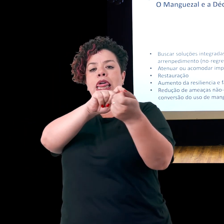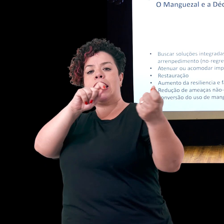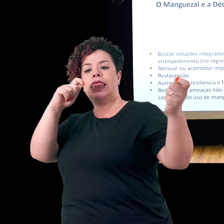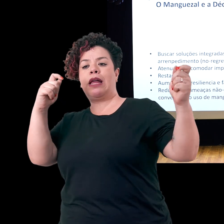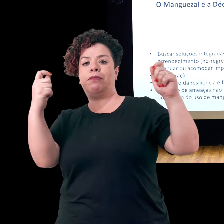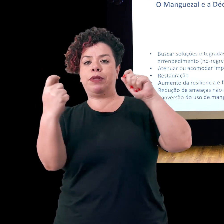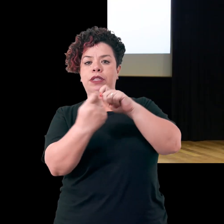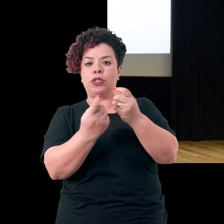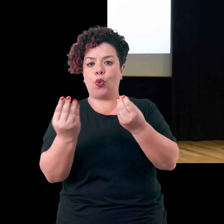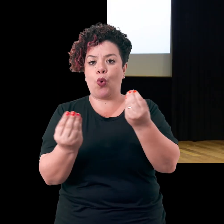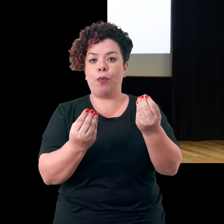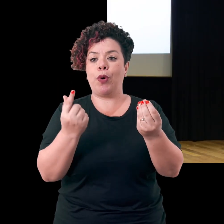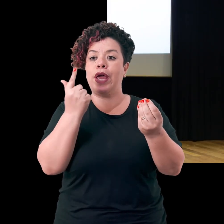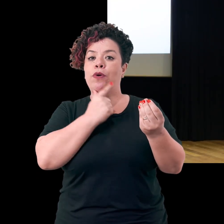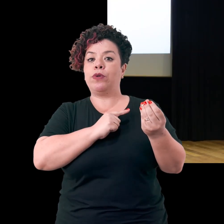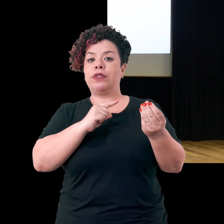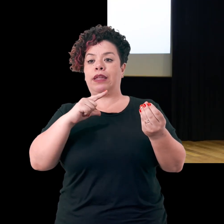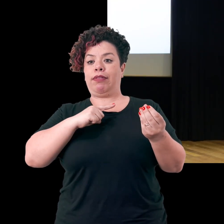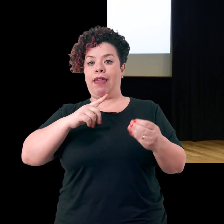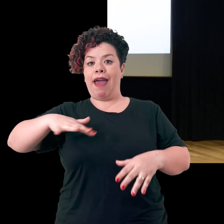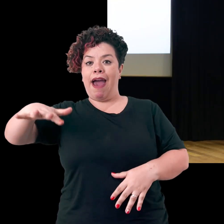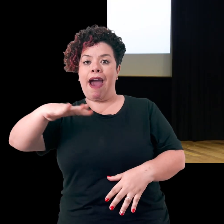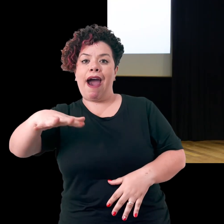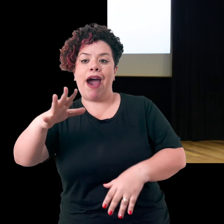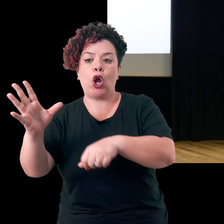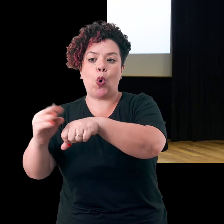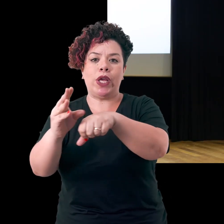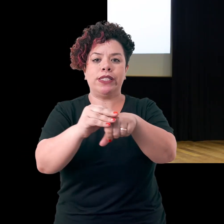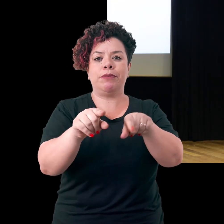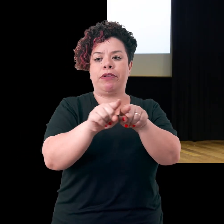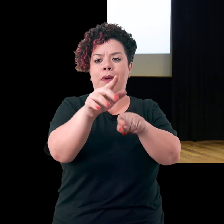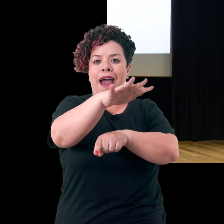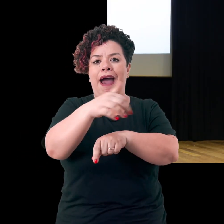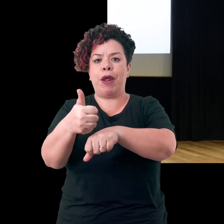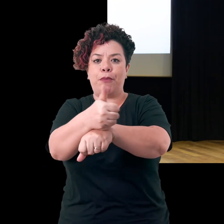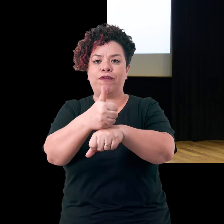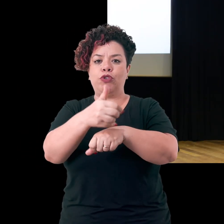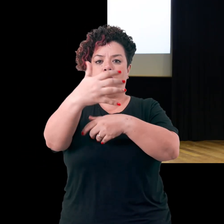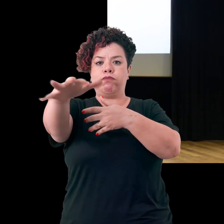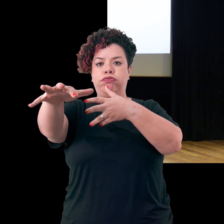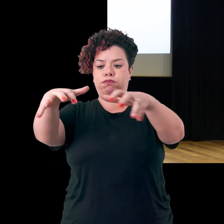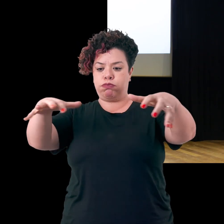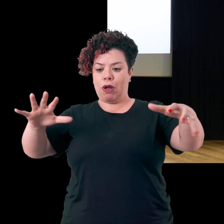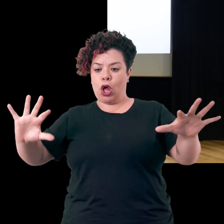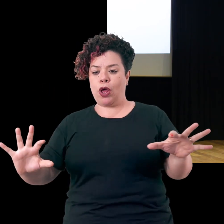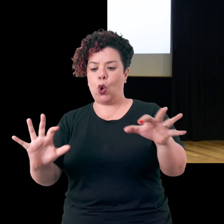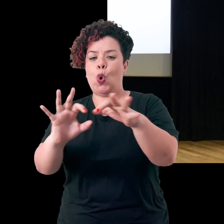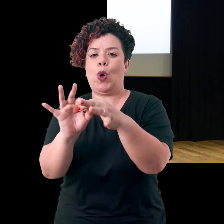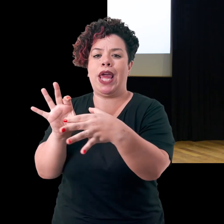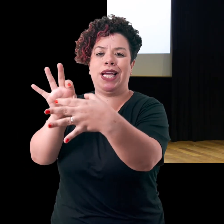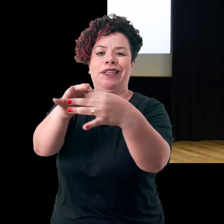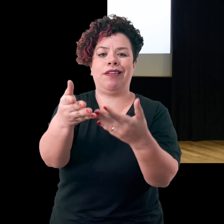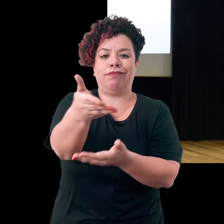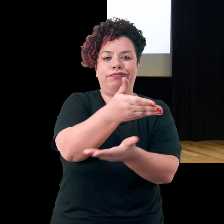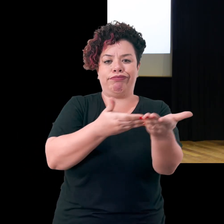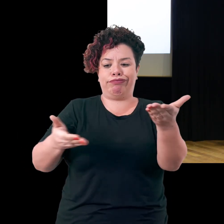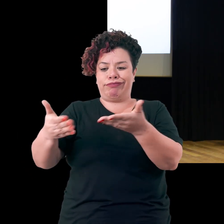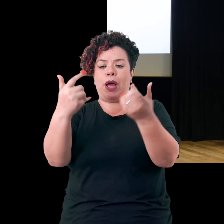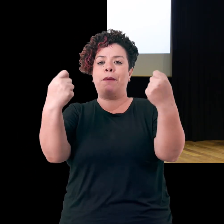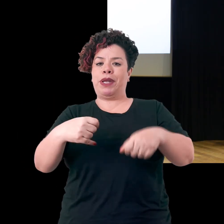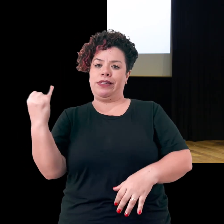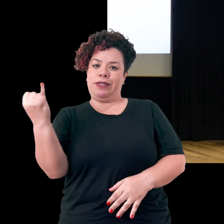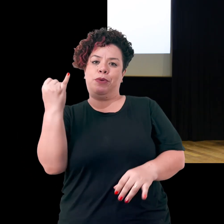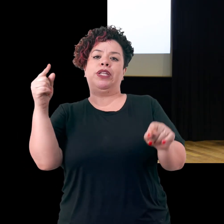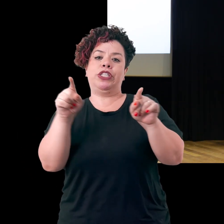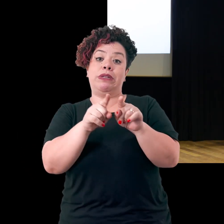precisa de integrar áreas do conhecimento. A restauração, como que a gente aumenta a resiliência e facilita a recuperação